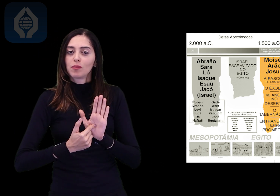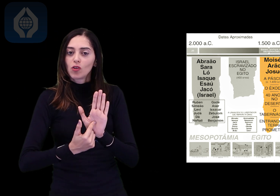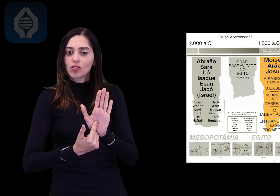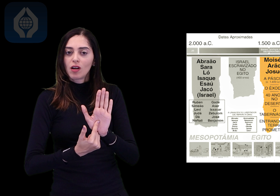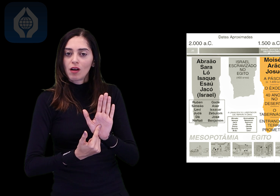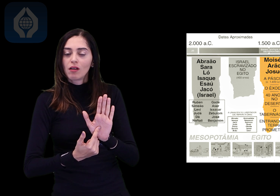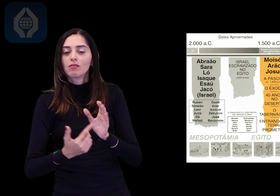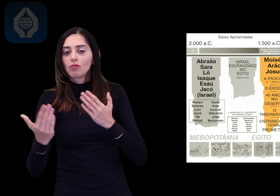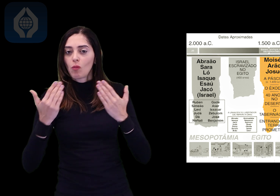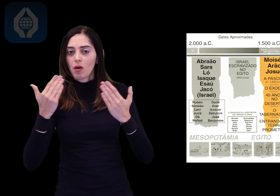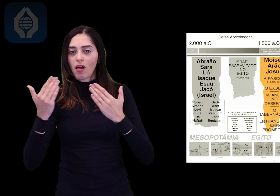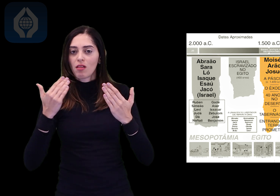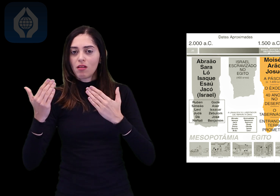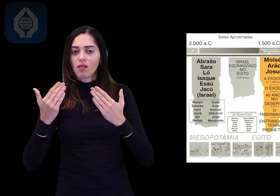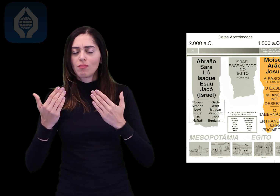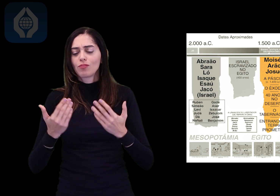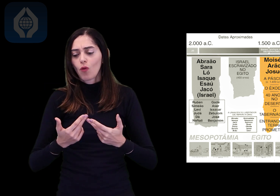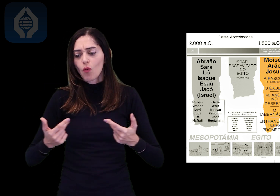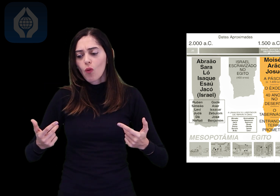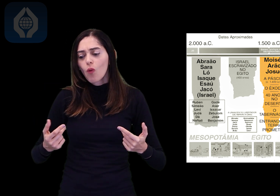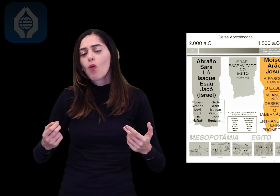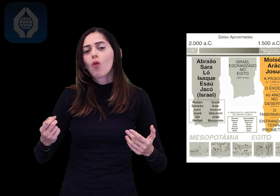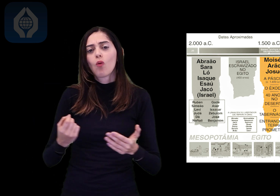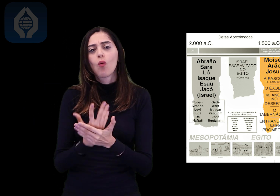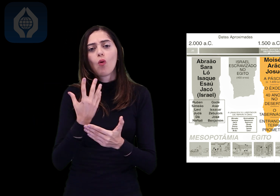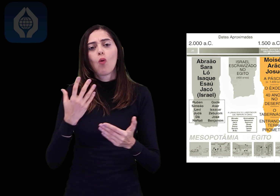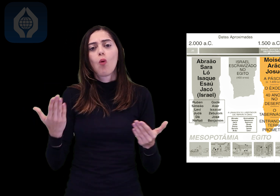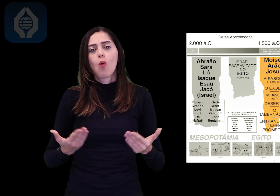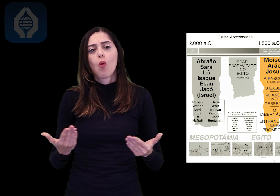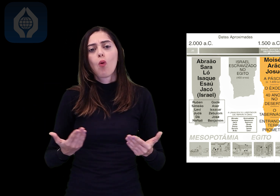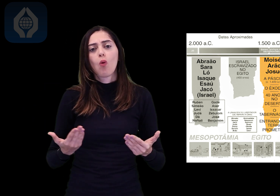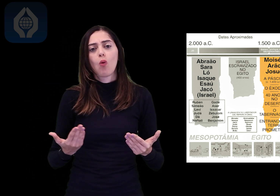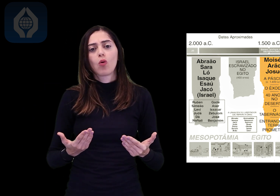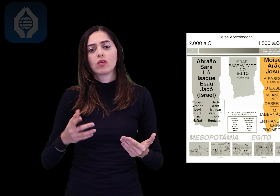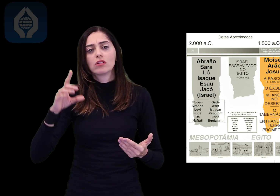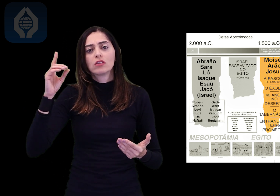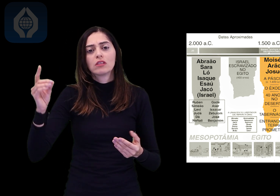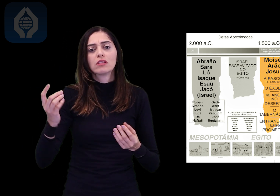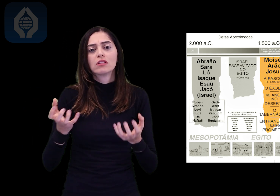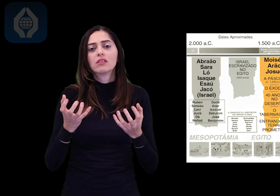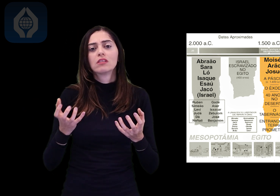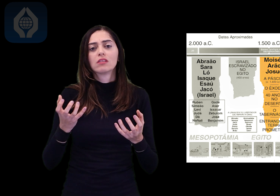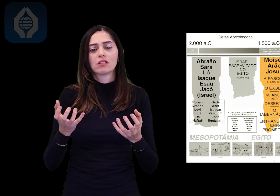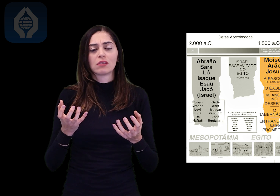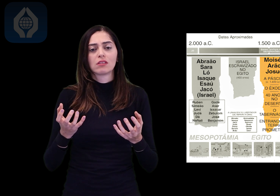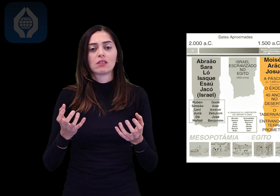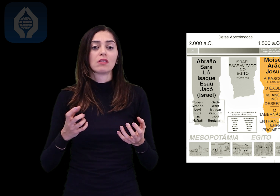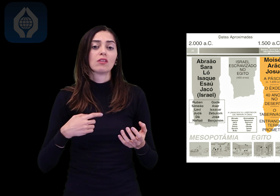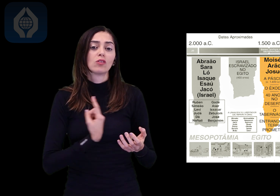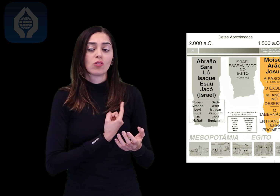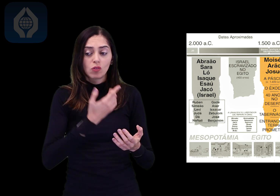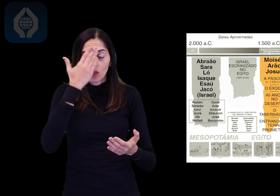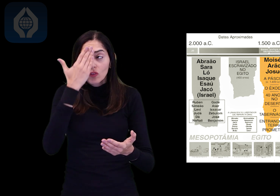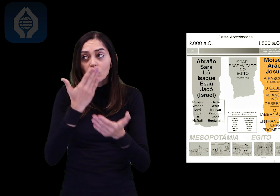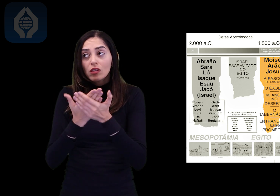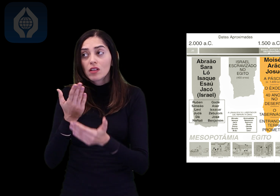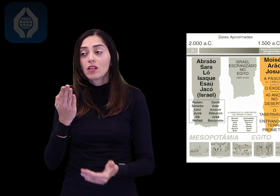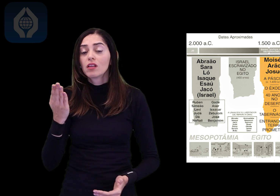mas ainda são atuais. Deus colocou esses relatos na Bíblia para nós. Ele quer que, como os israelitas, creiamos